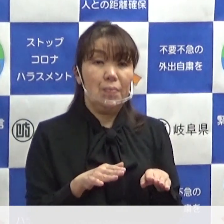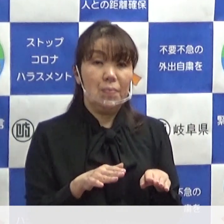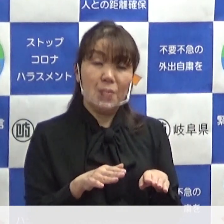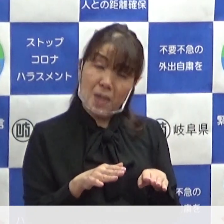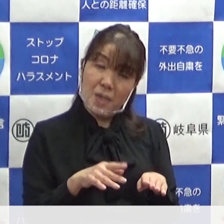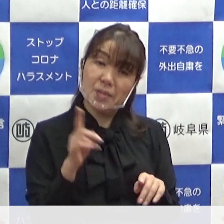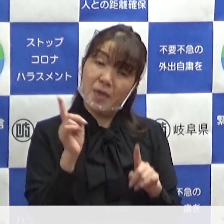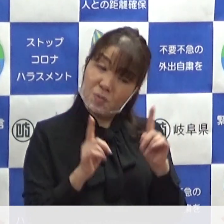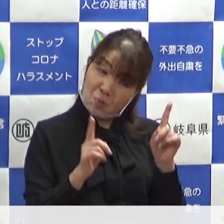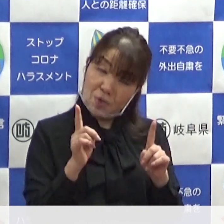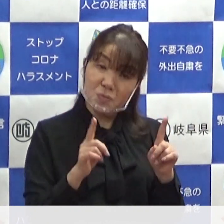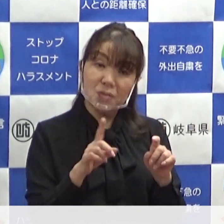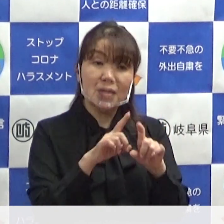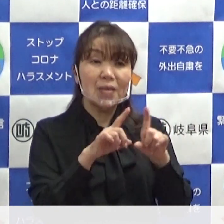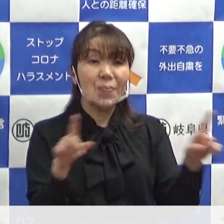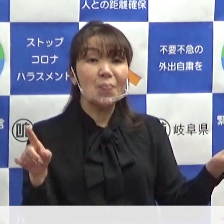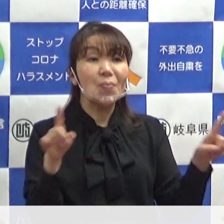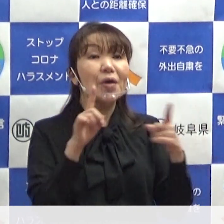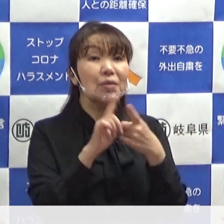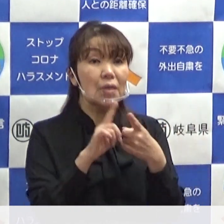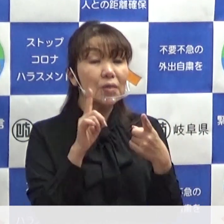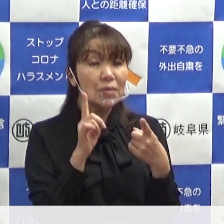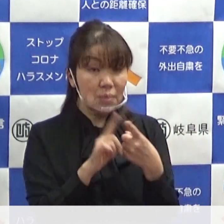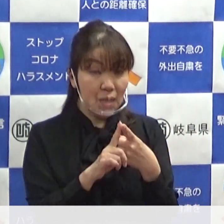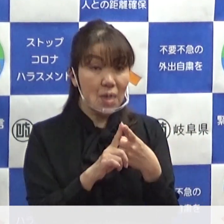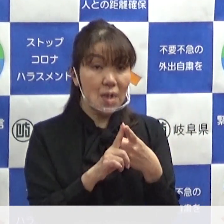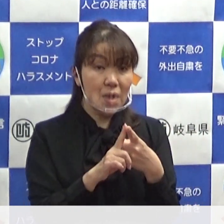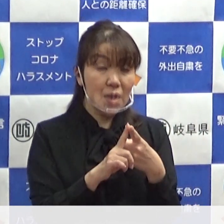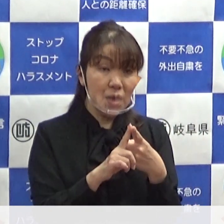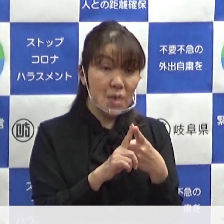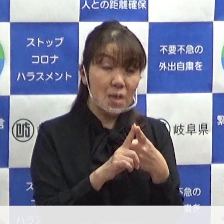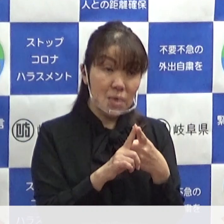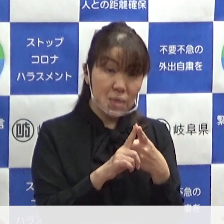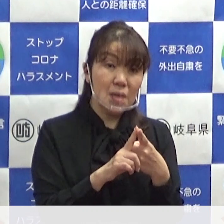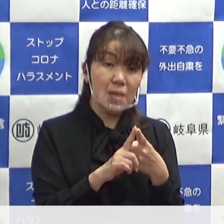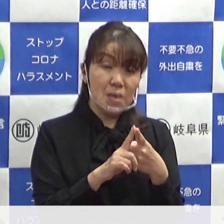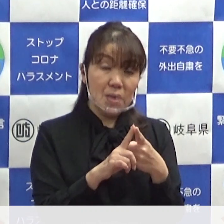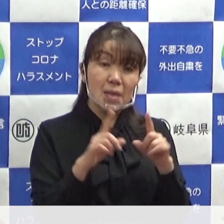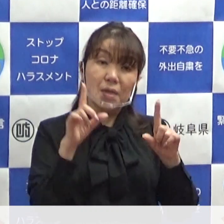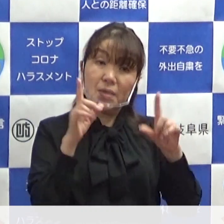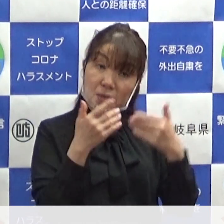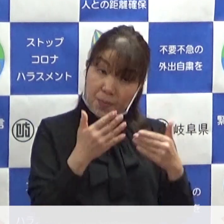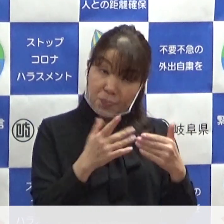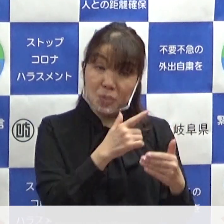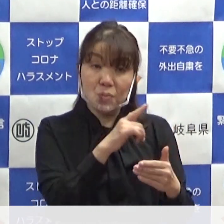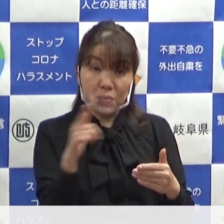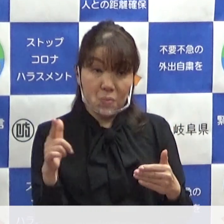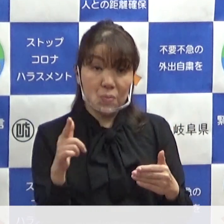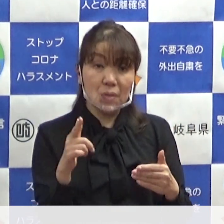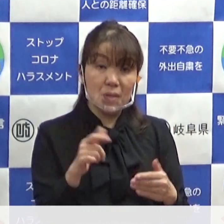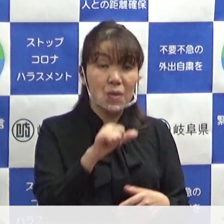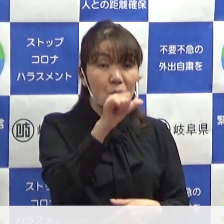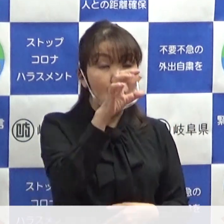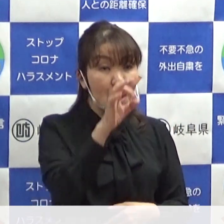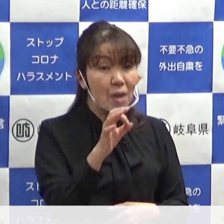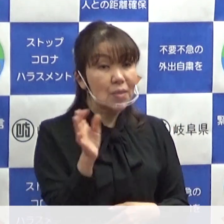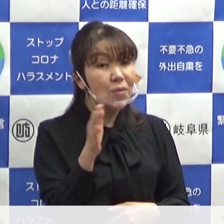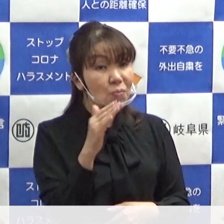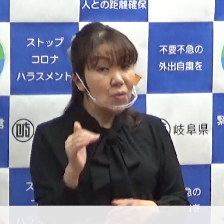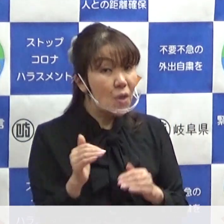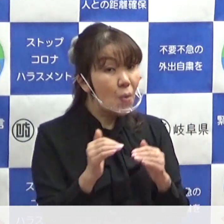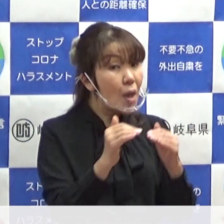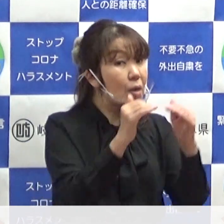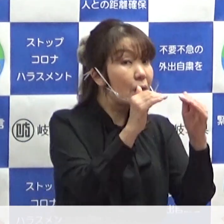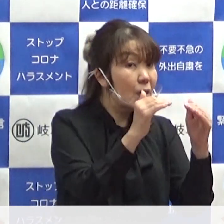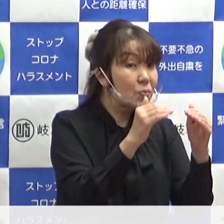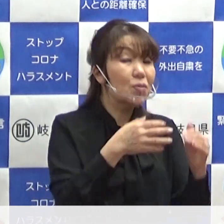まあ、なんとなく一般的なメディアあたりの書き方としては、まあ、5%、6% ぐらいは上がるんではないか